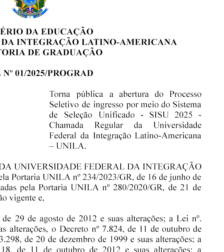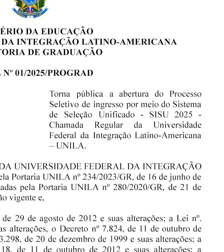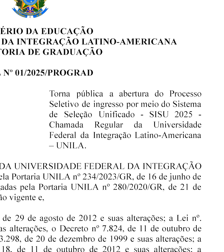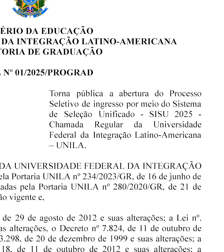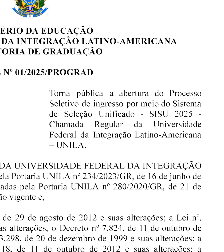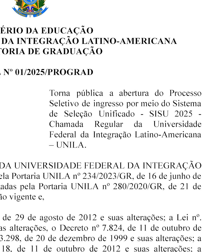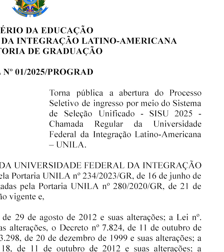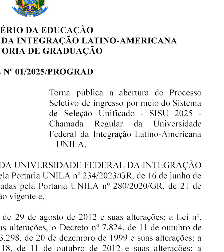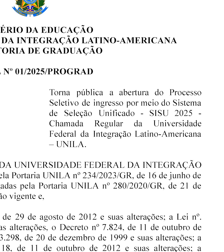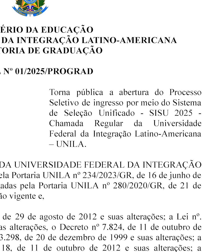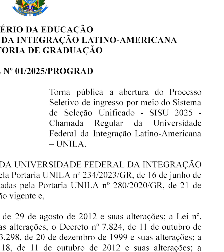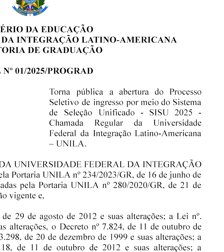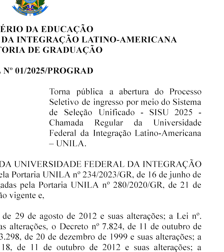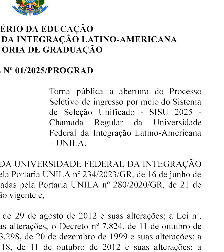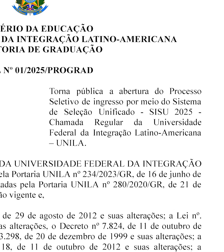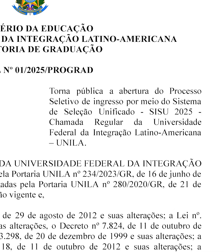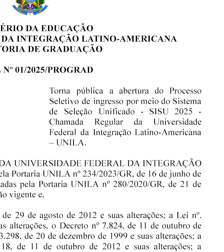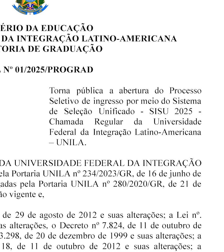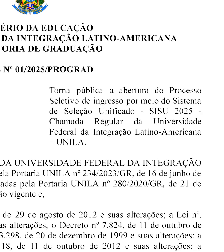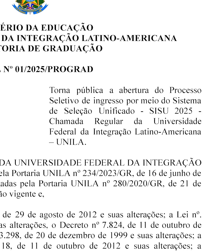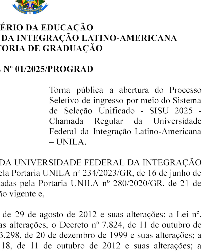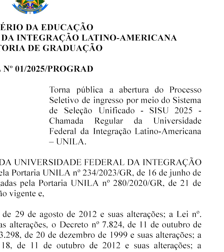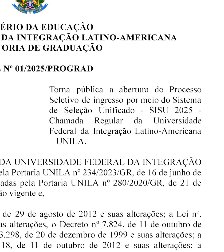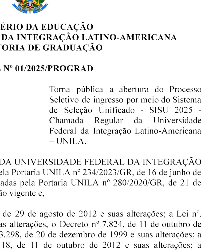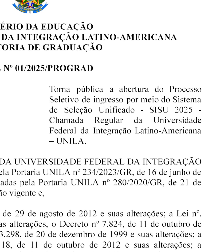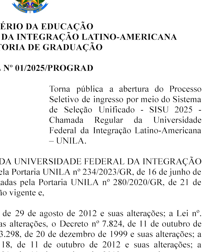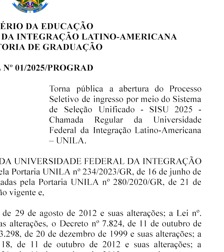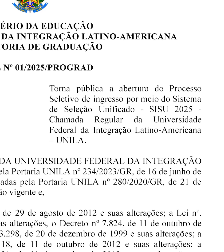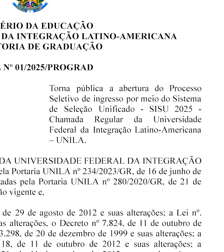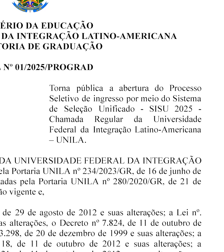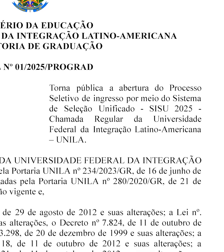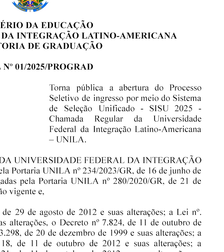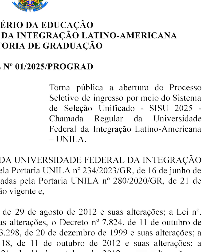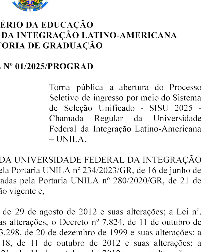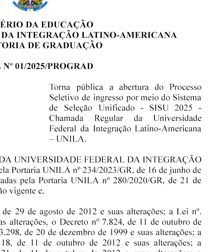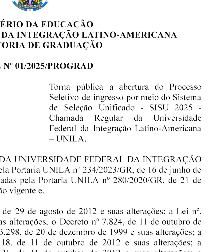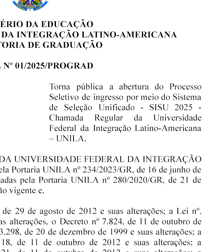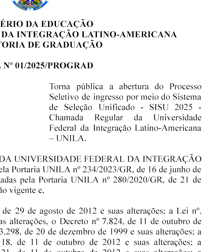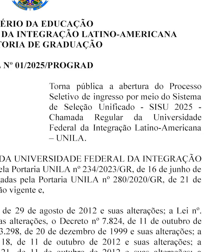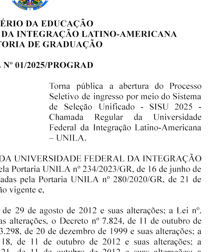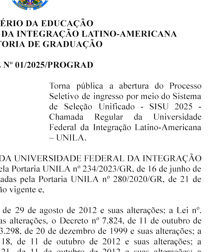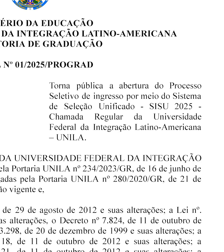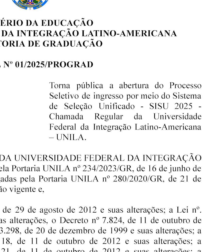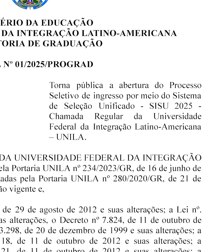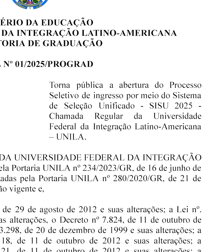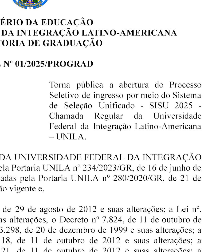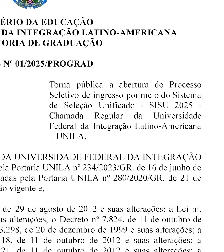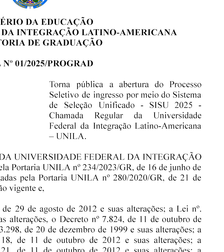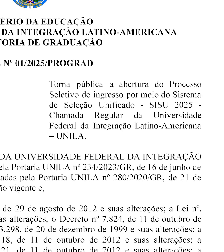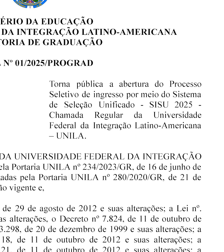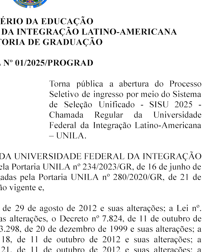280/2020-GR, de 21 de agosto de 2020, nos termos da legislação vigente e considerando a Lei